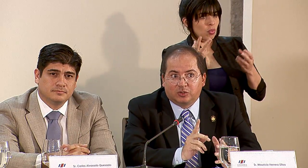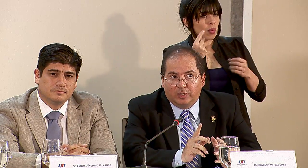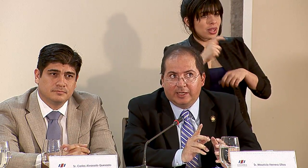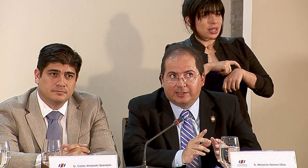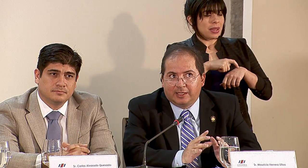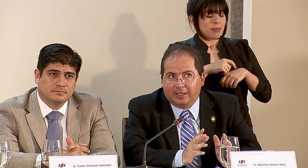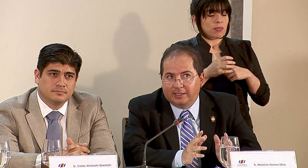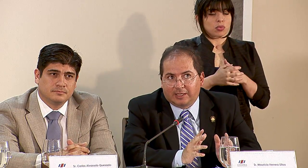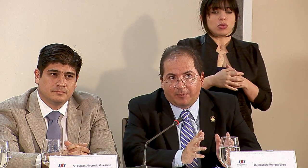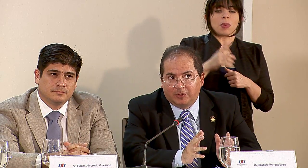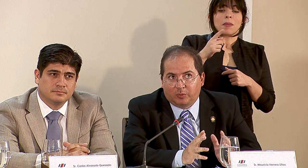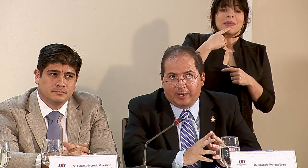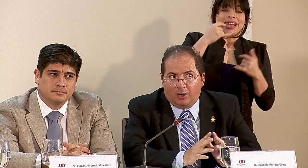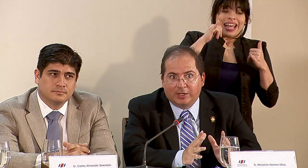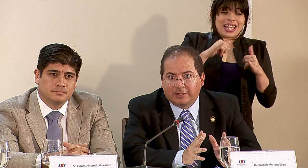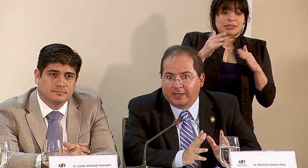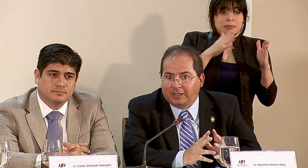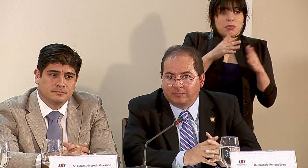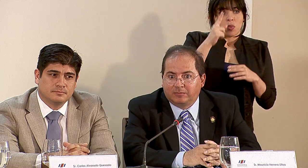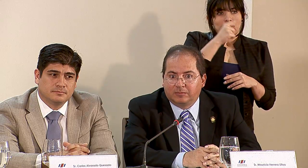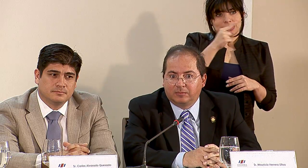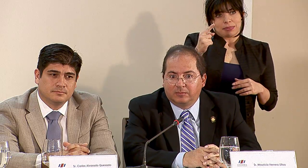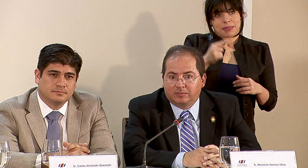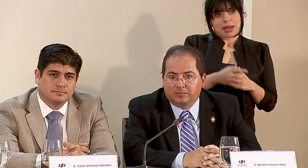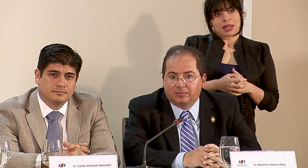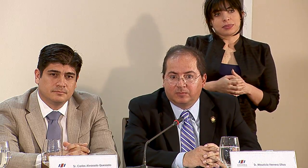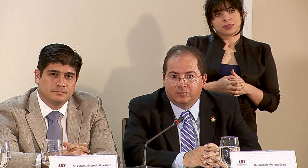Esto está previsto para una semana.